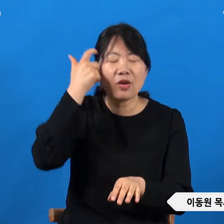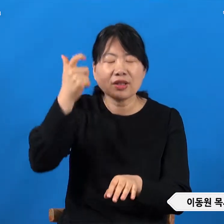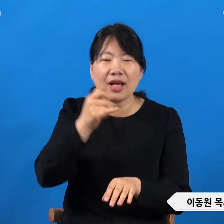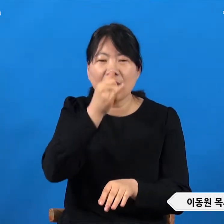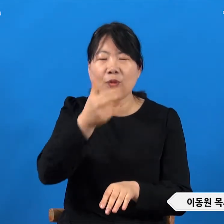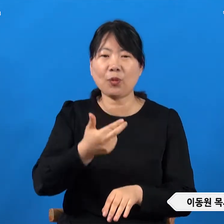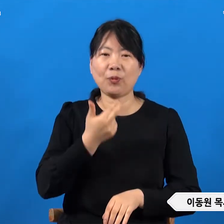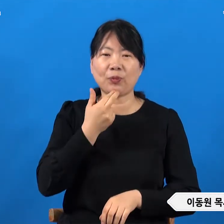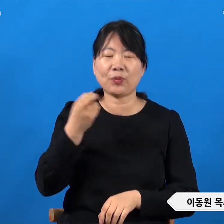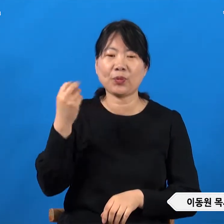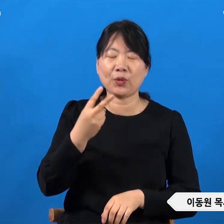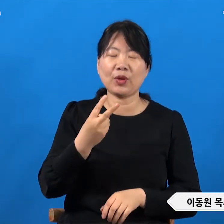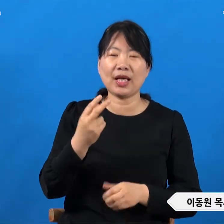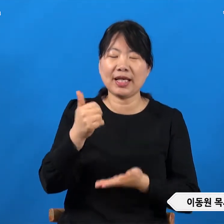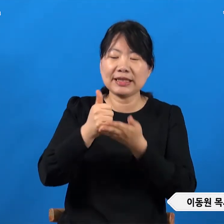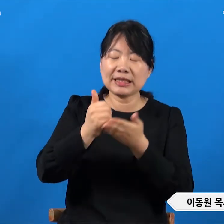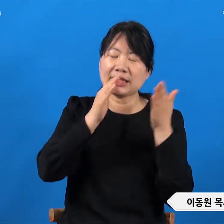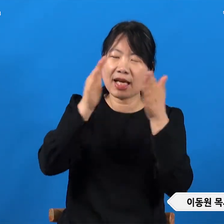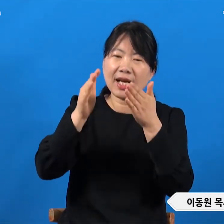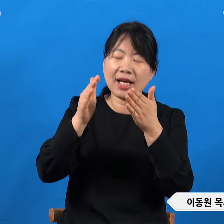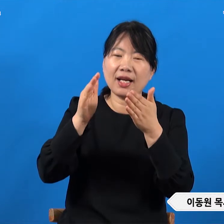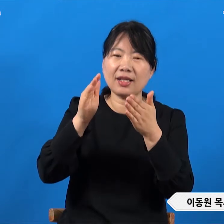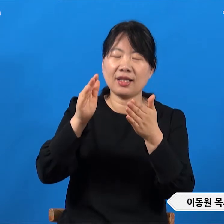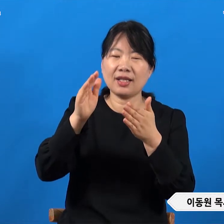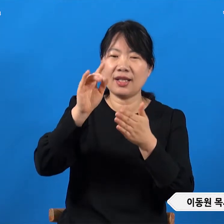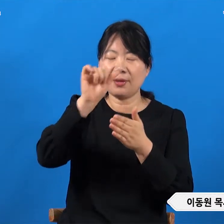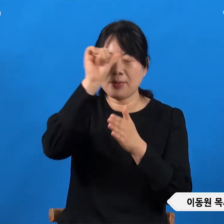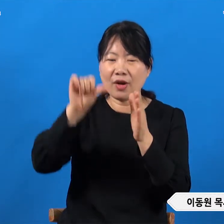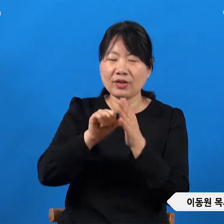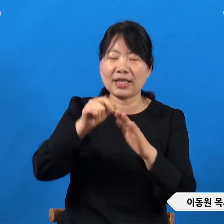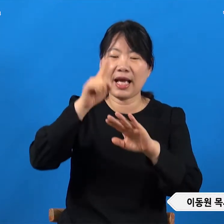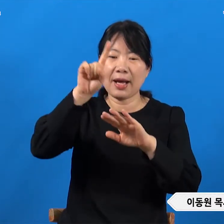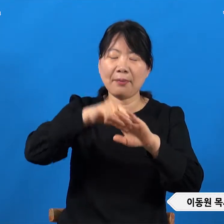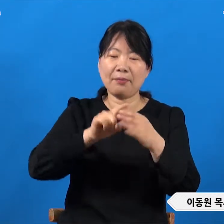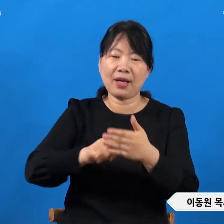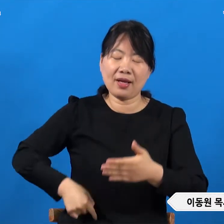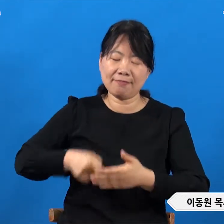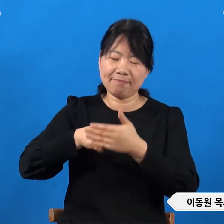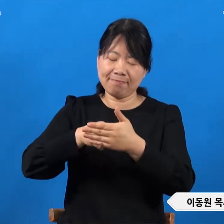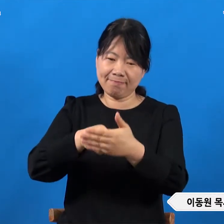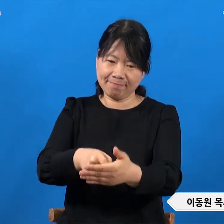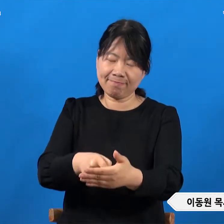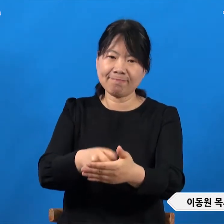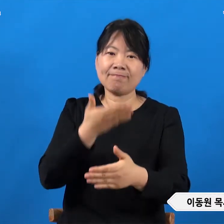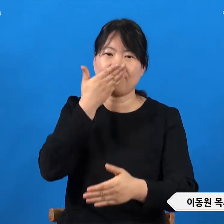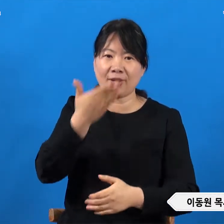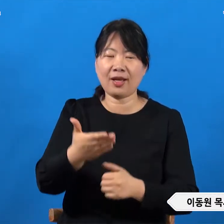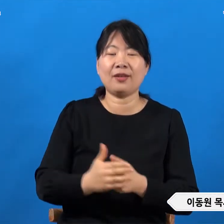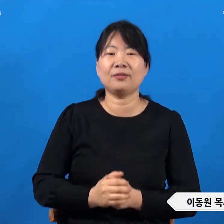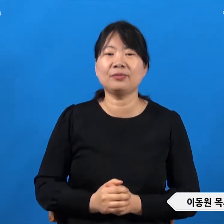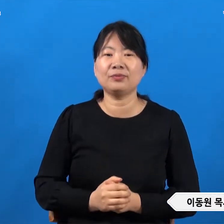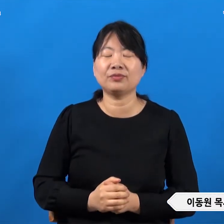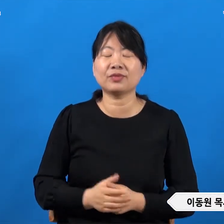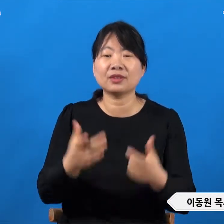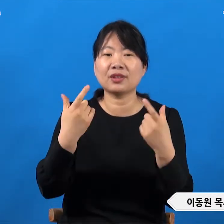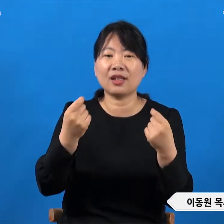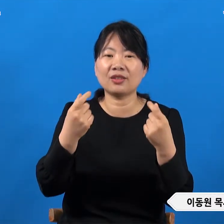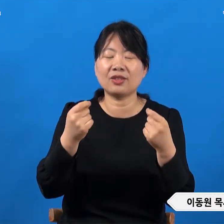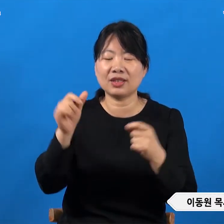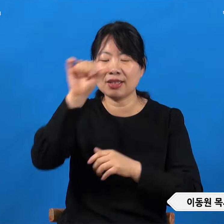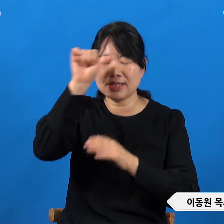뭐예요? 임양한 일편단심이야 가실 줄이 있으리라. 네, 바로